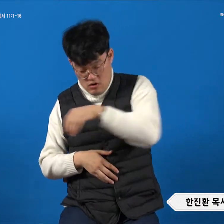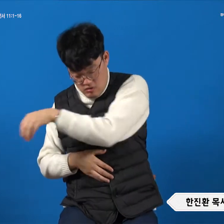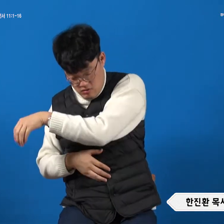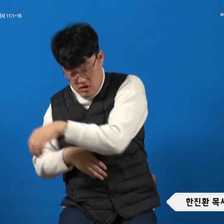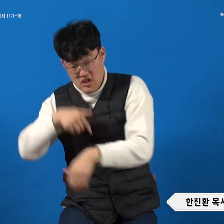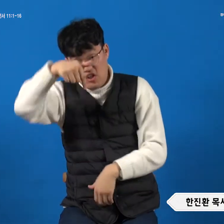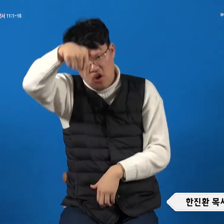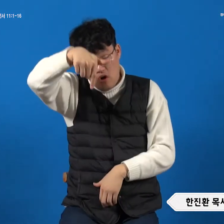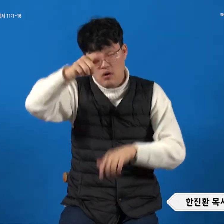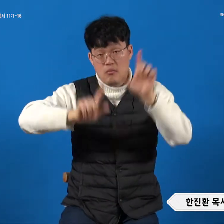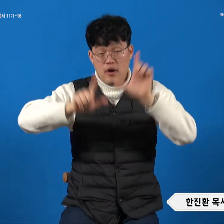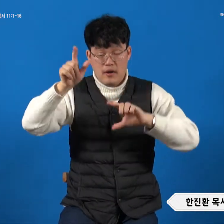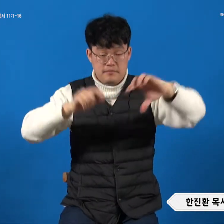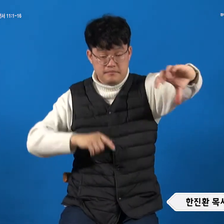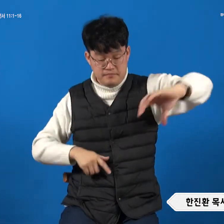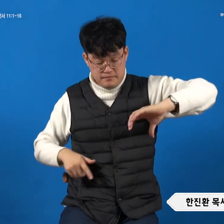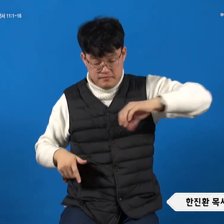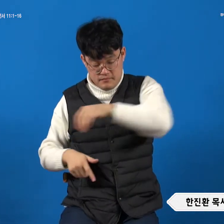지었습니다. 지금도